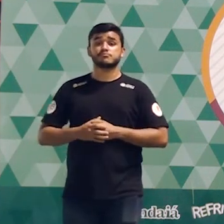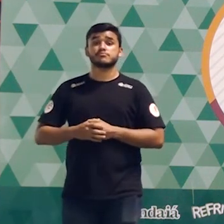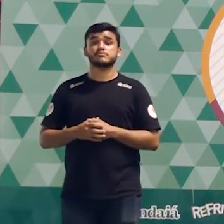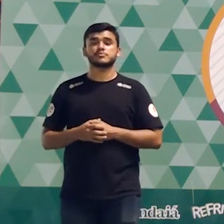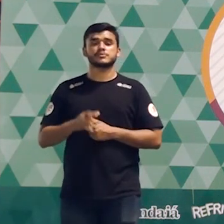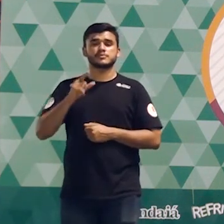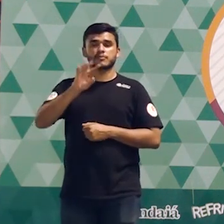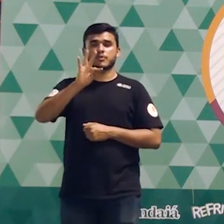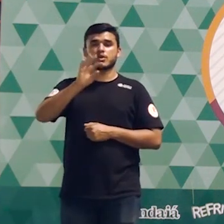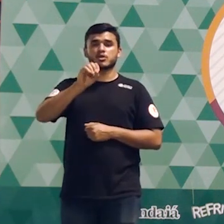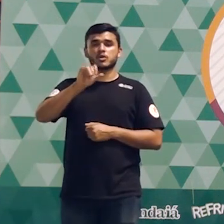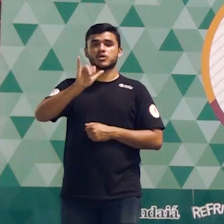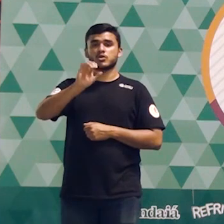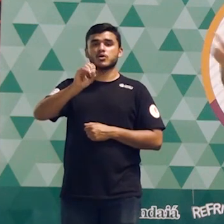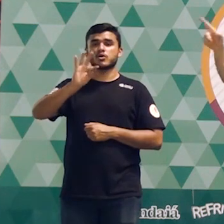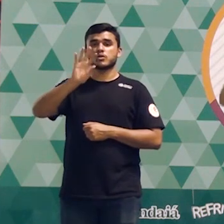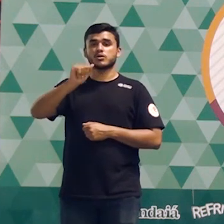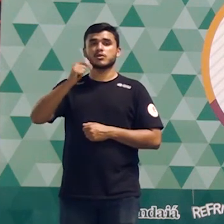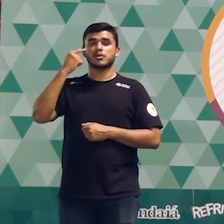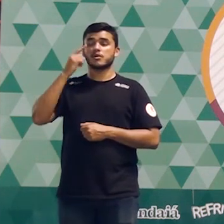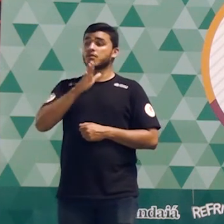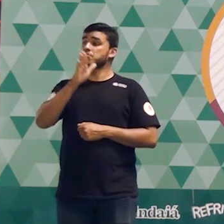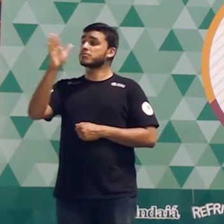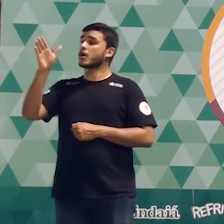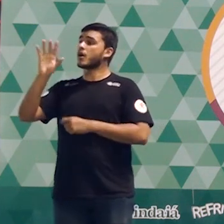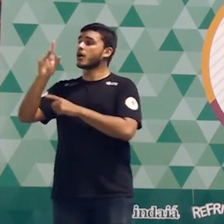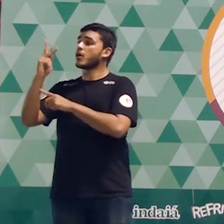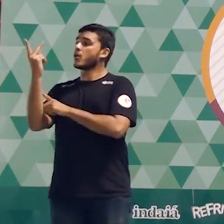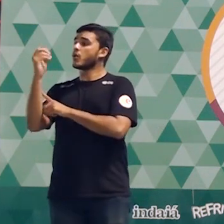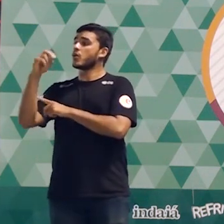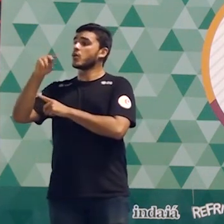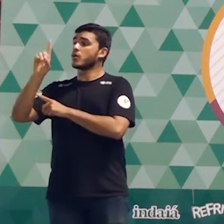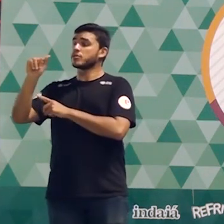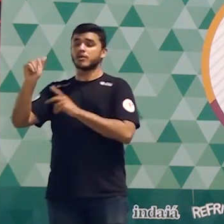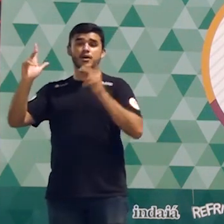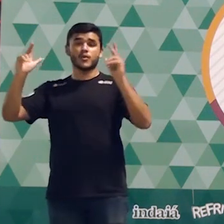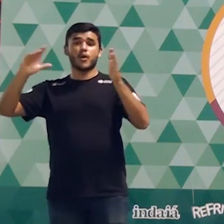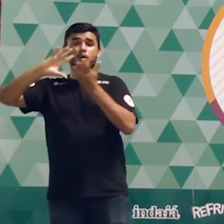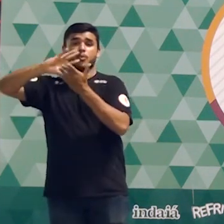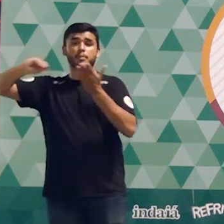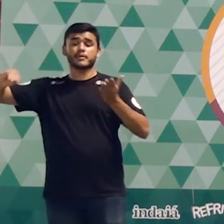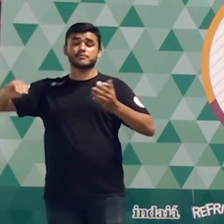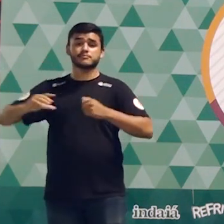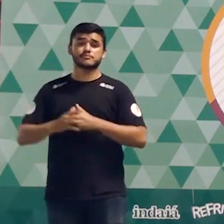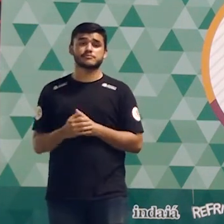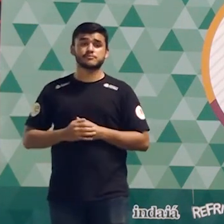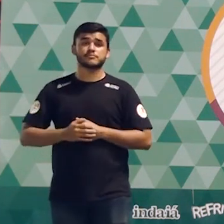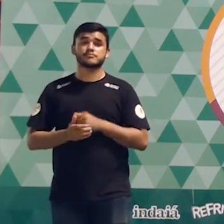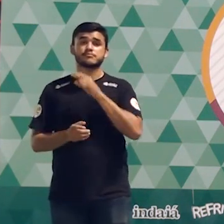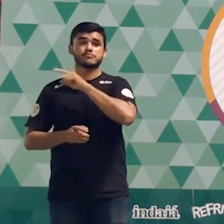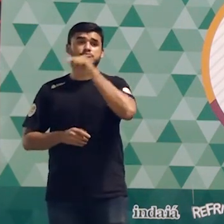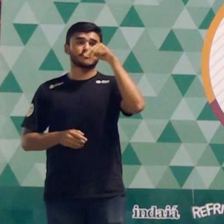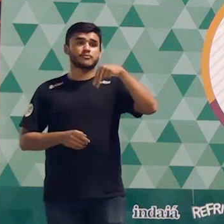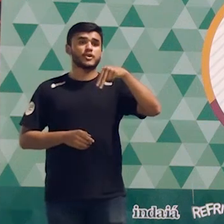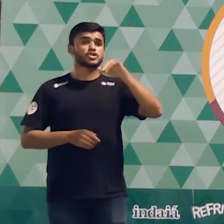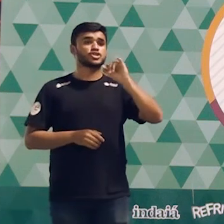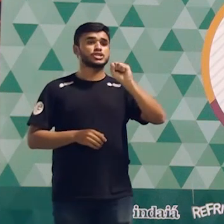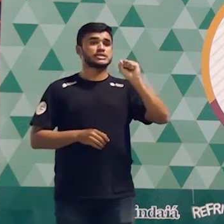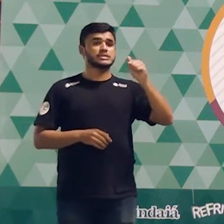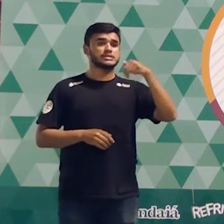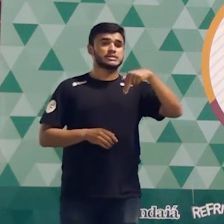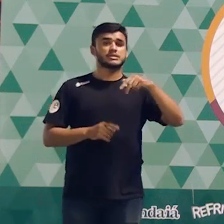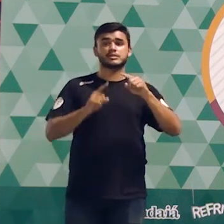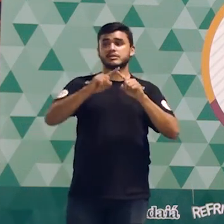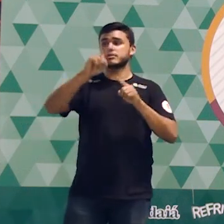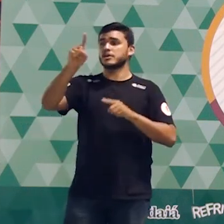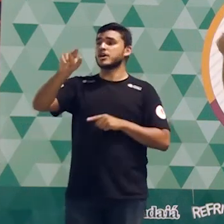da Toyota, ele pensa, aqui para essa Toyota, eu vou lá na Honda pegar um emprego. Só que a Honda fez a mesma coisa. Ele vai na Nissan, fez a mesma coisa.